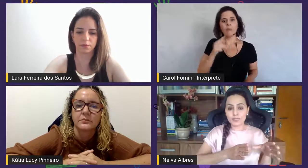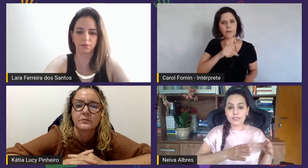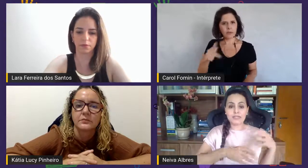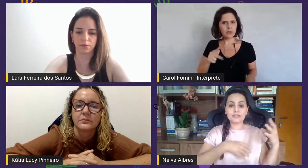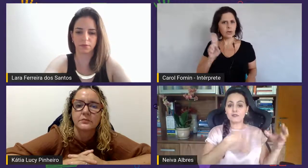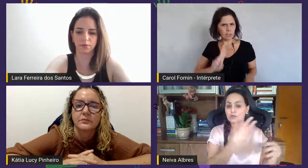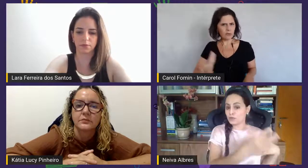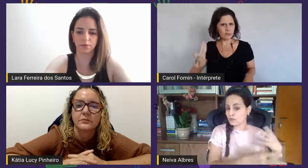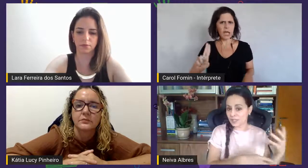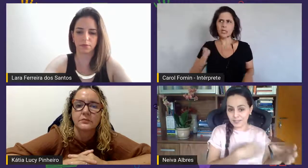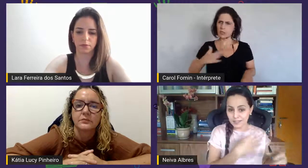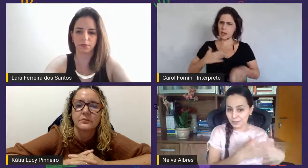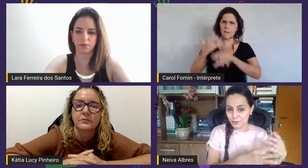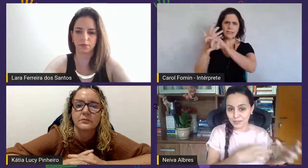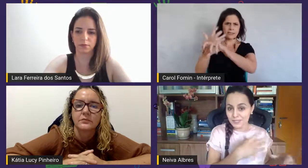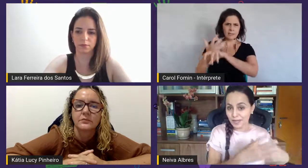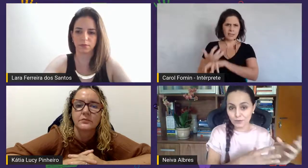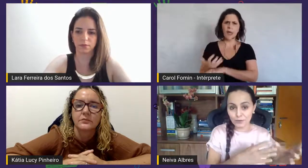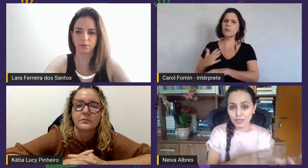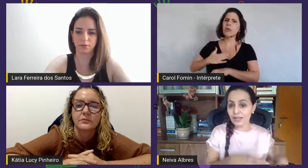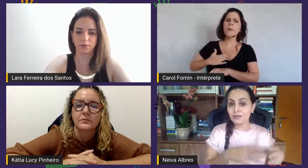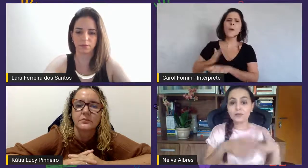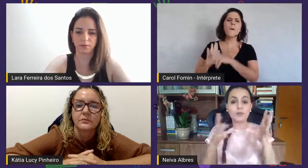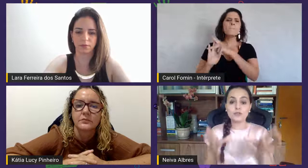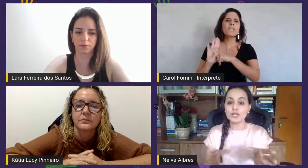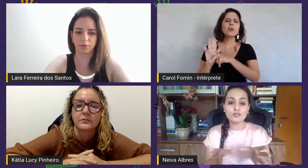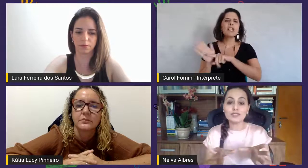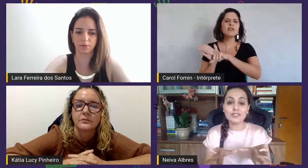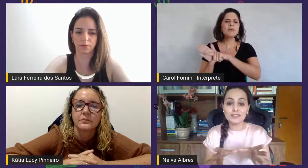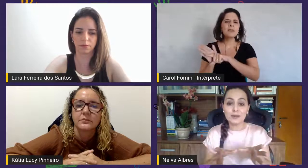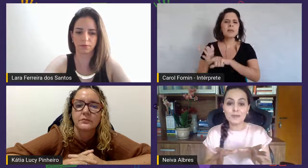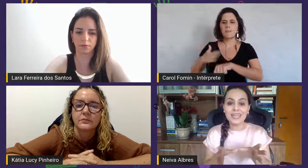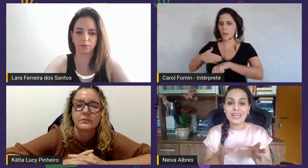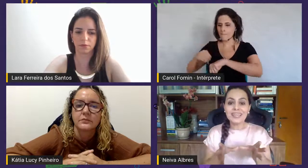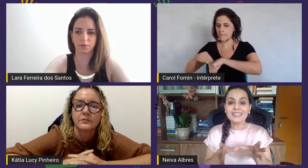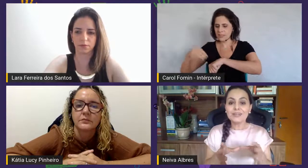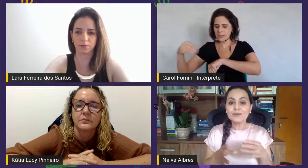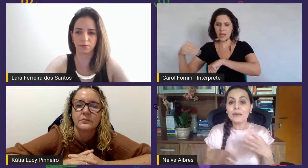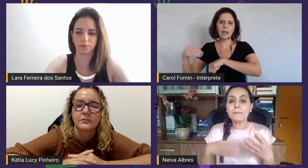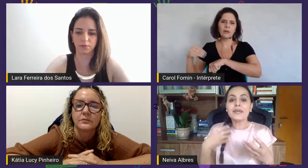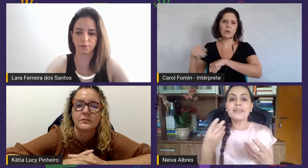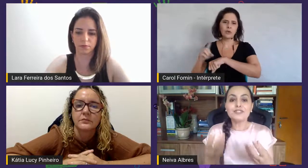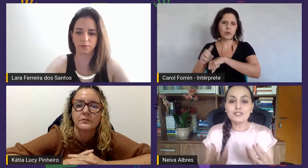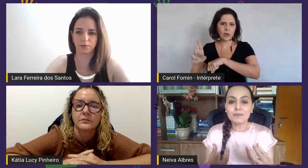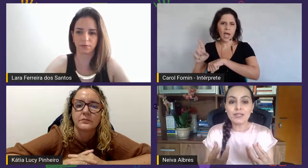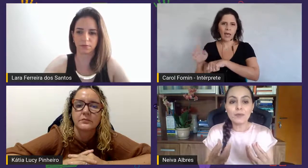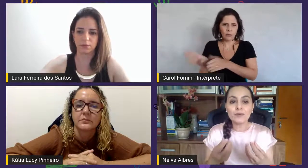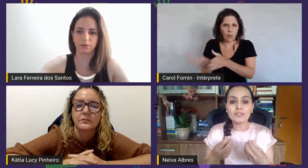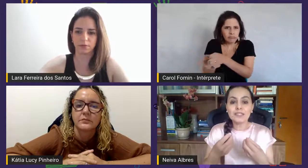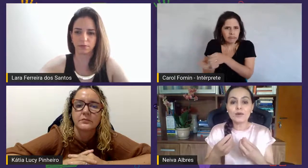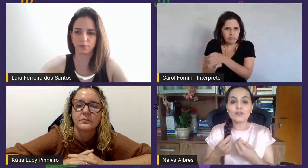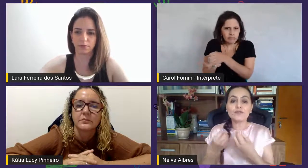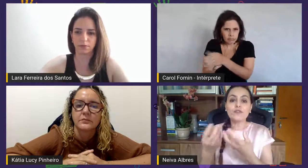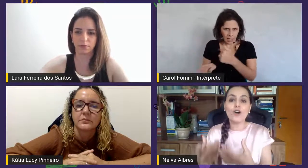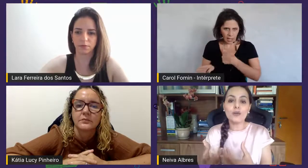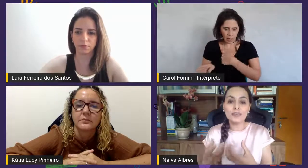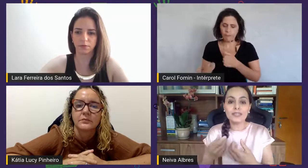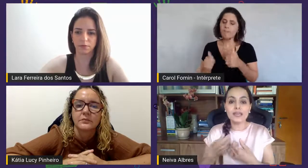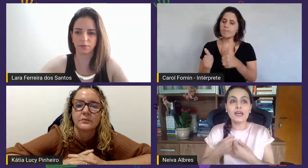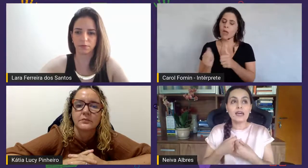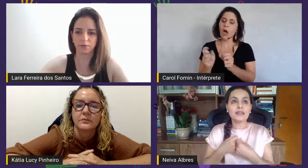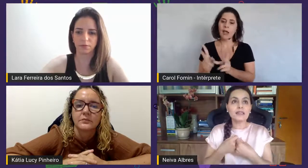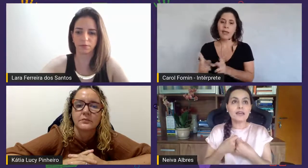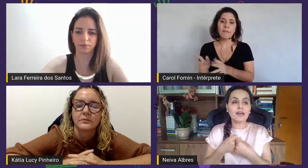projeto de pesquisa com os meus orientandos, mestrado, doutorado e o meu projeto de extensão. Então, depende também, não é uma coisa que é